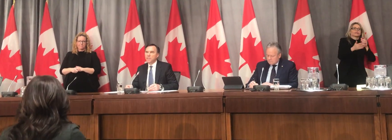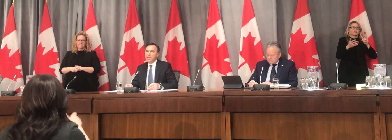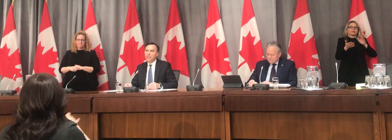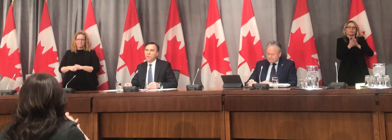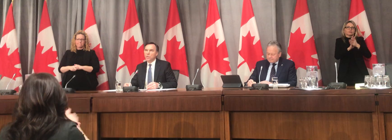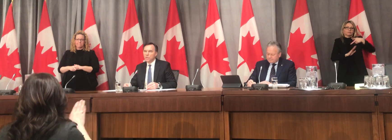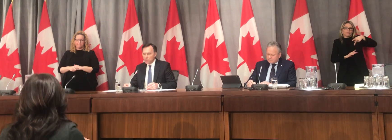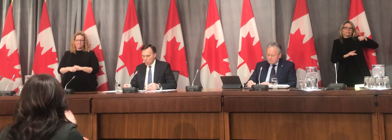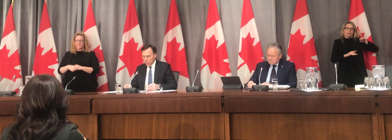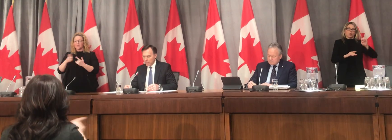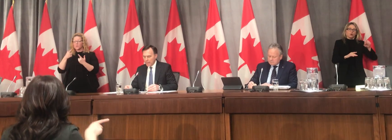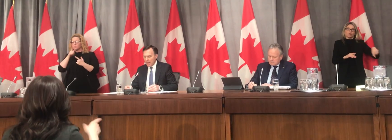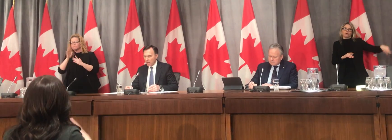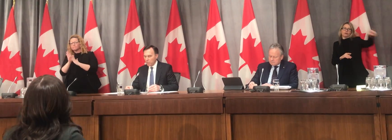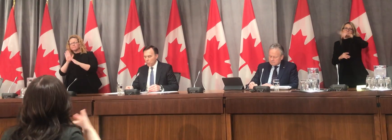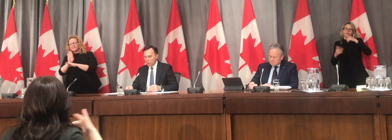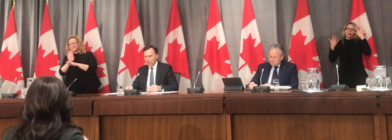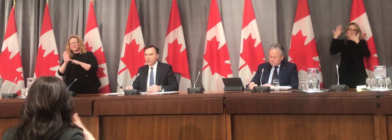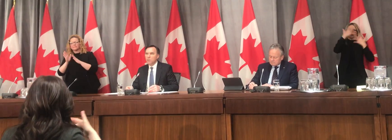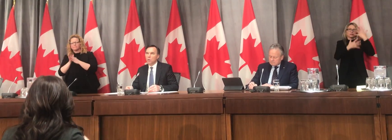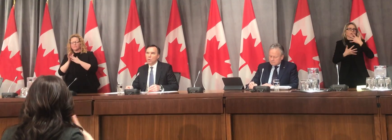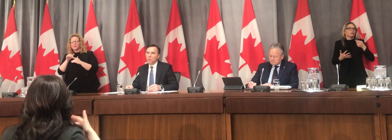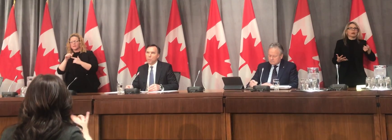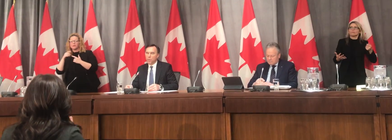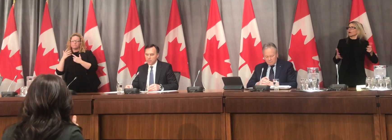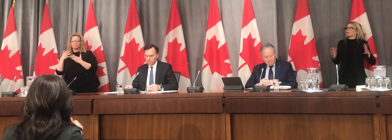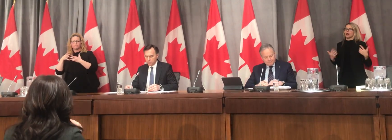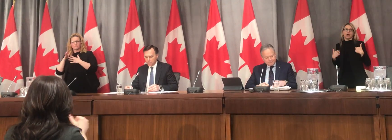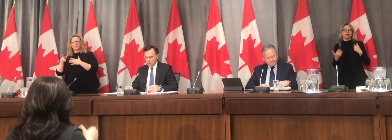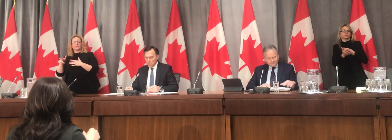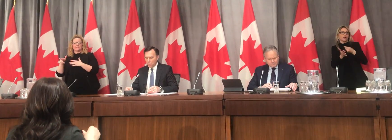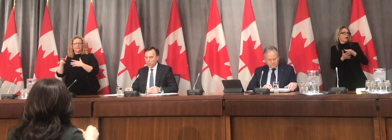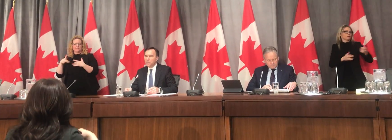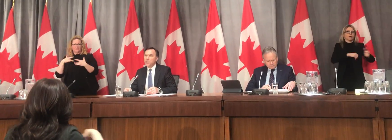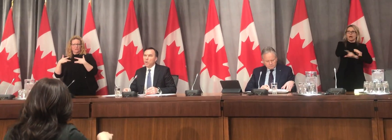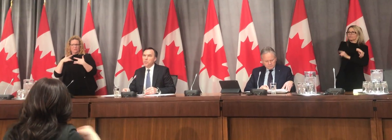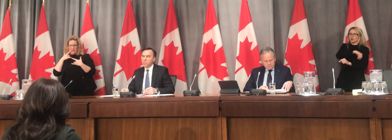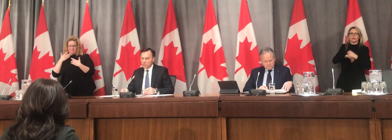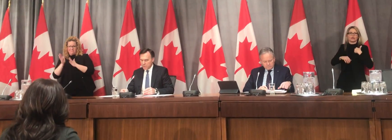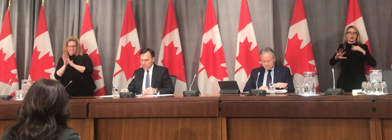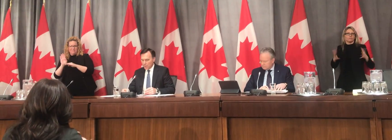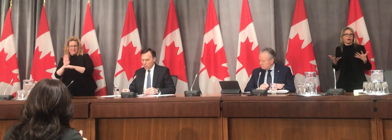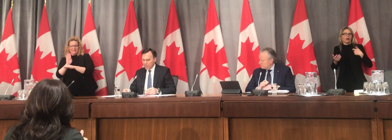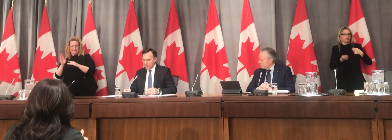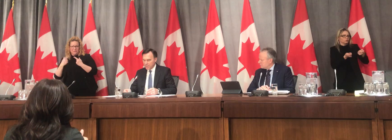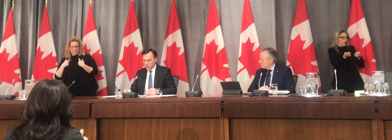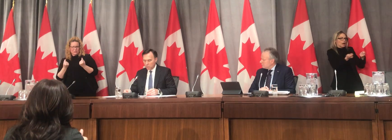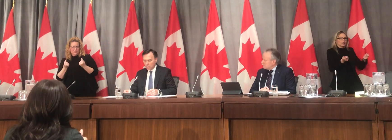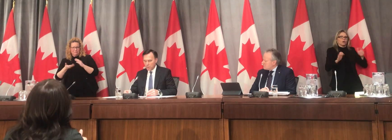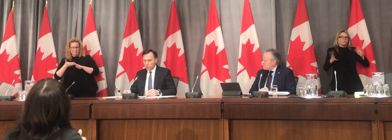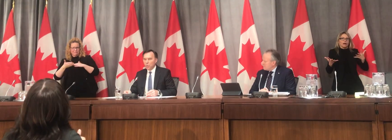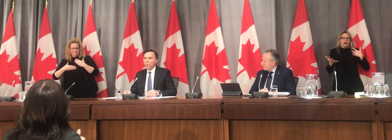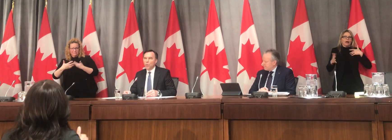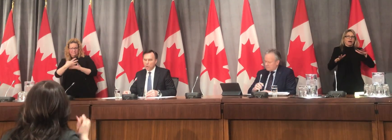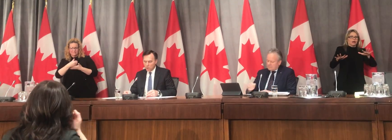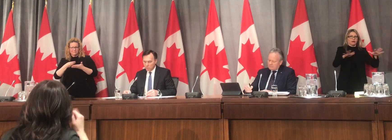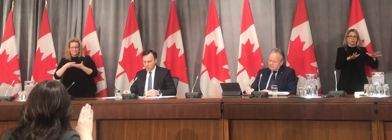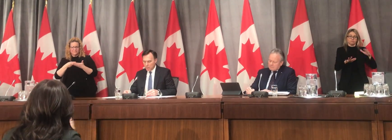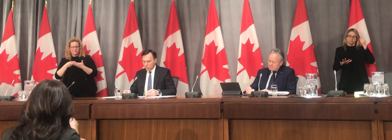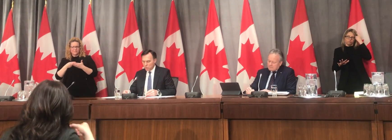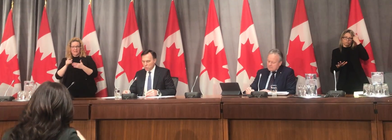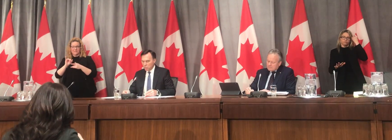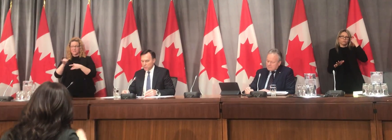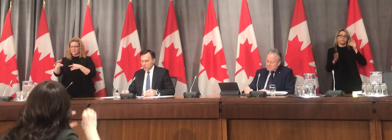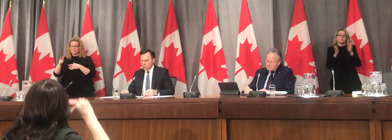leur capacité de continuer à rémunérer leurs employés. Pour les petites entreprises et organisations, nous